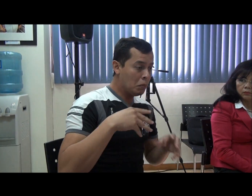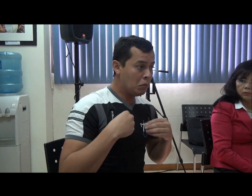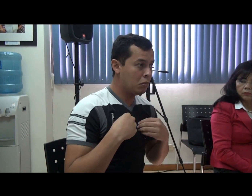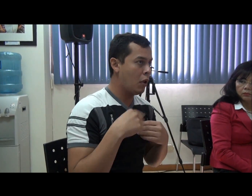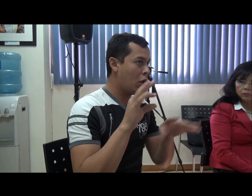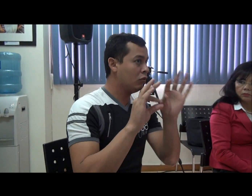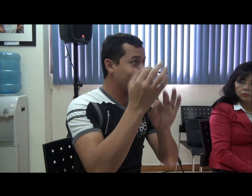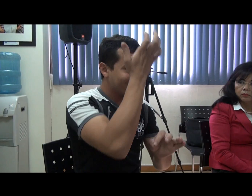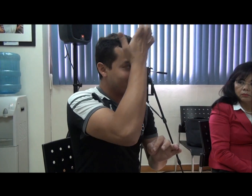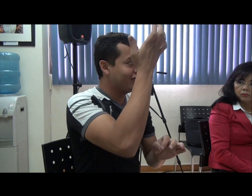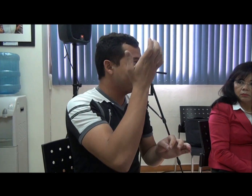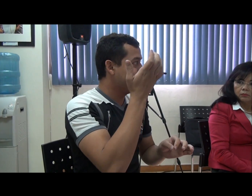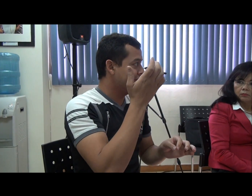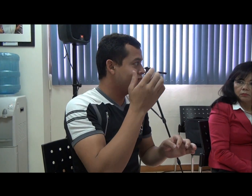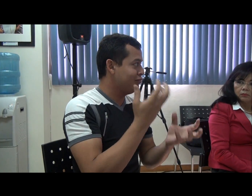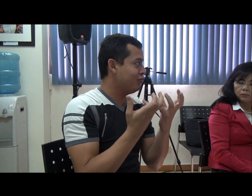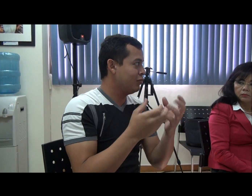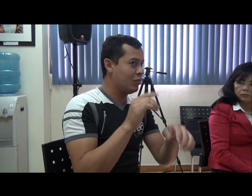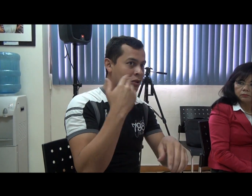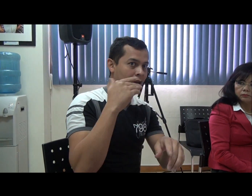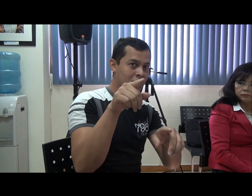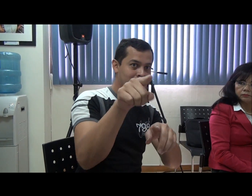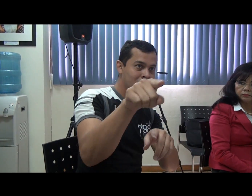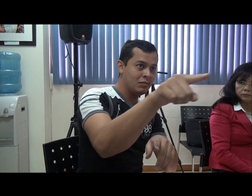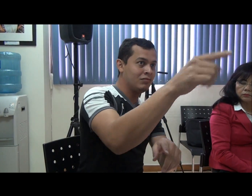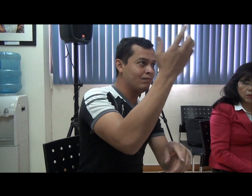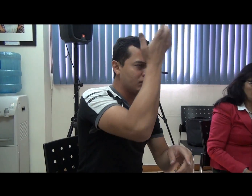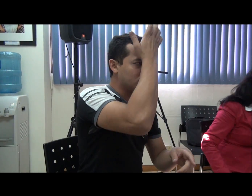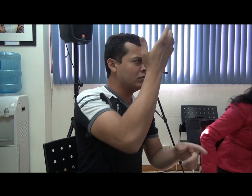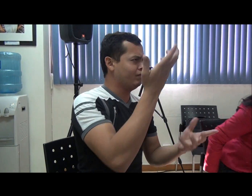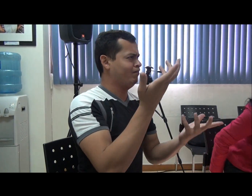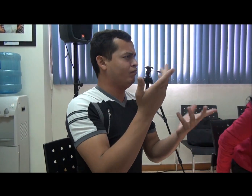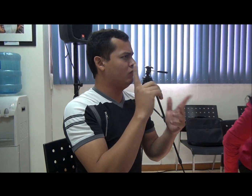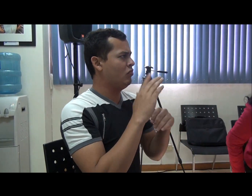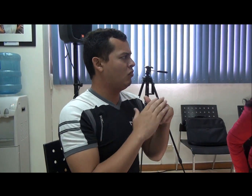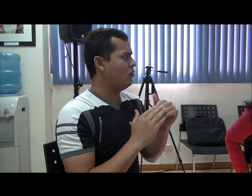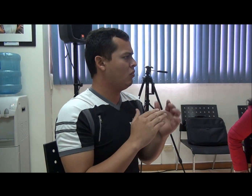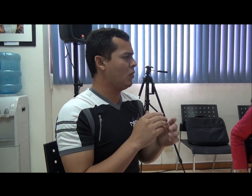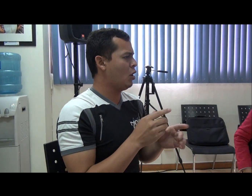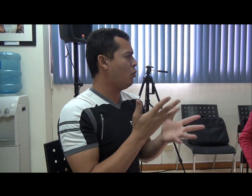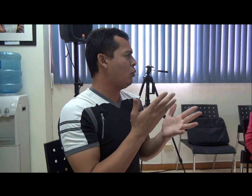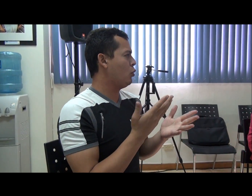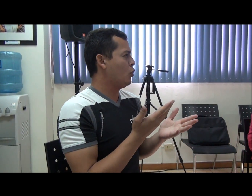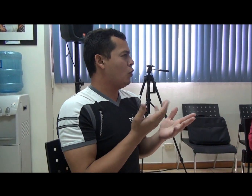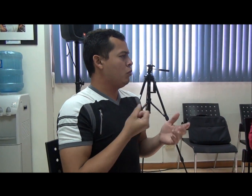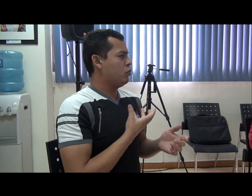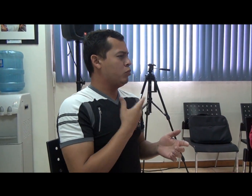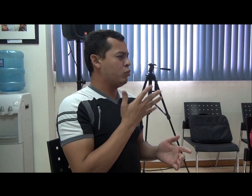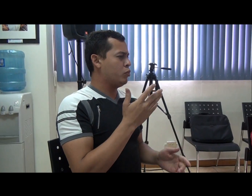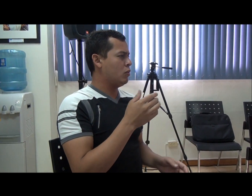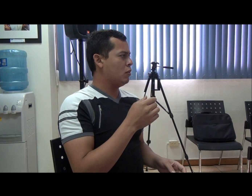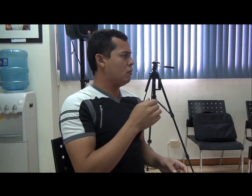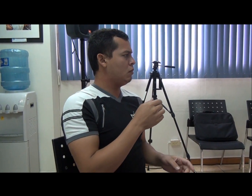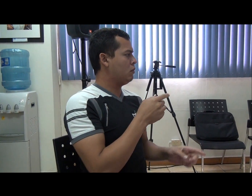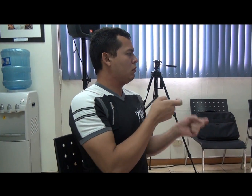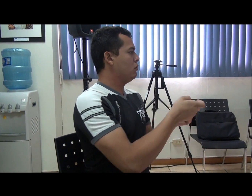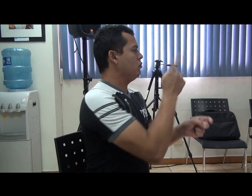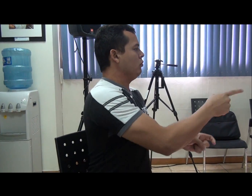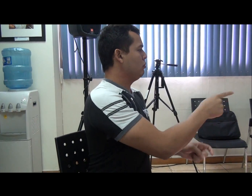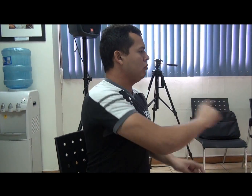o por ejemplo, muchas veces se equivocan y no es muy cómodo, por ejemplo,